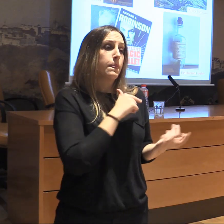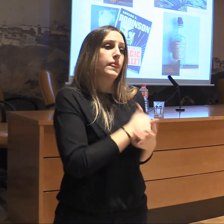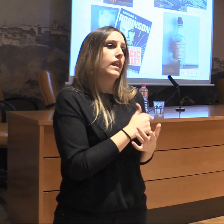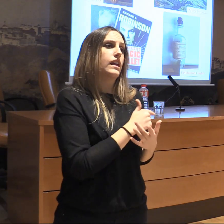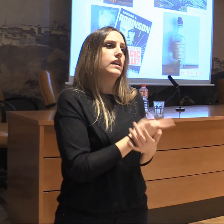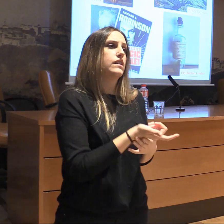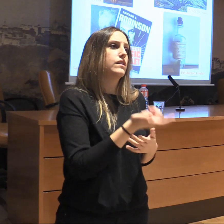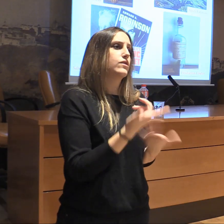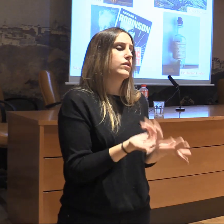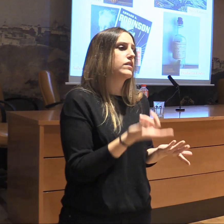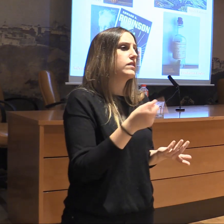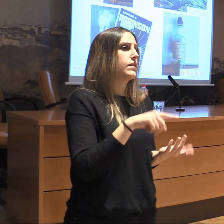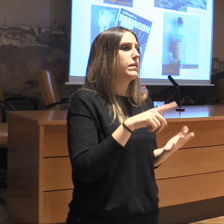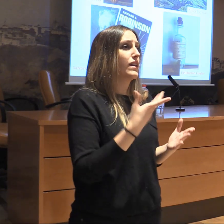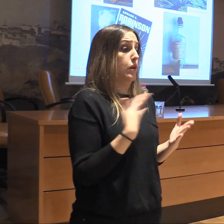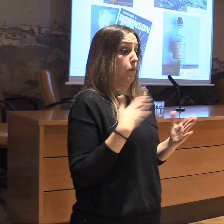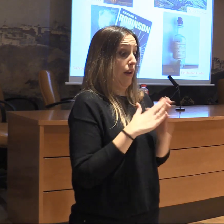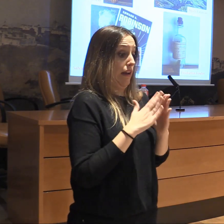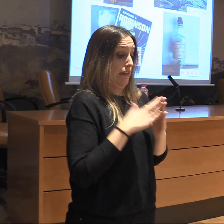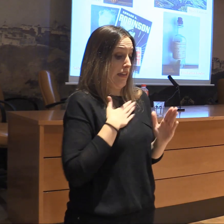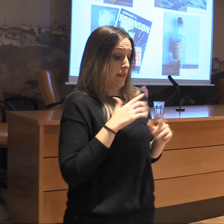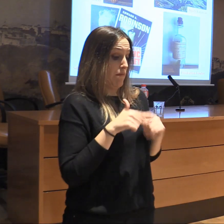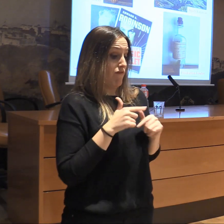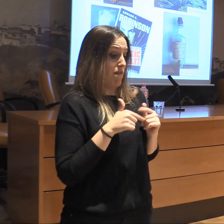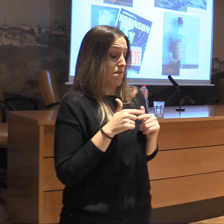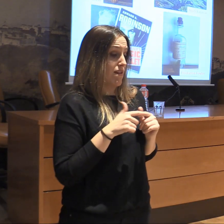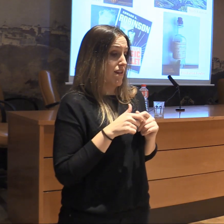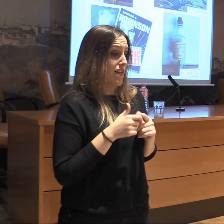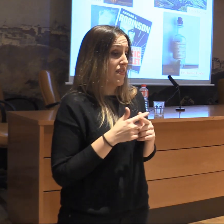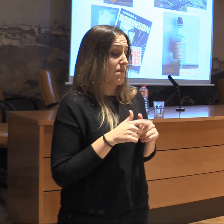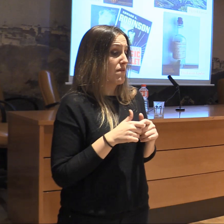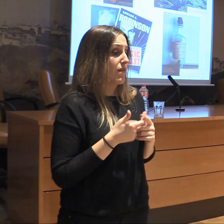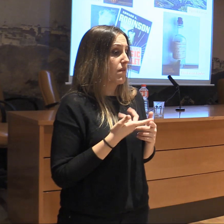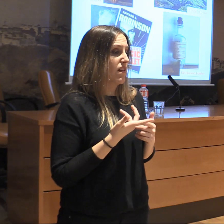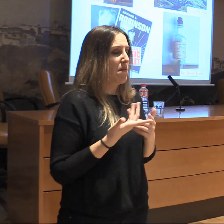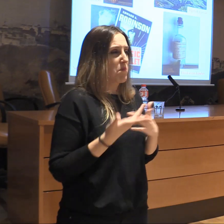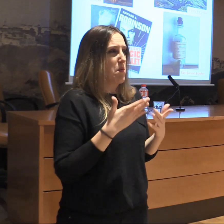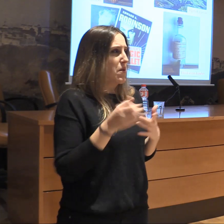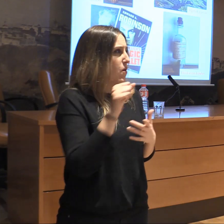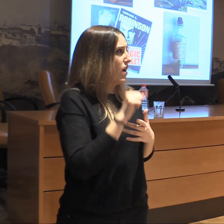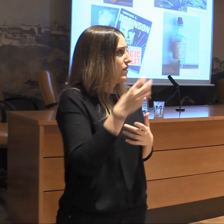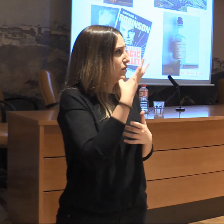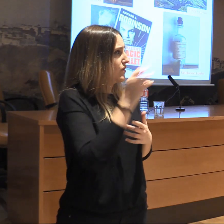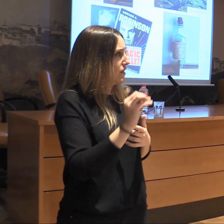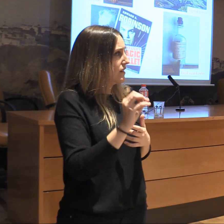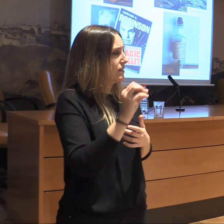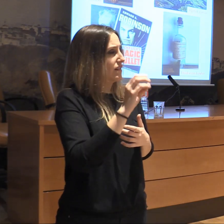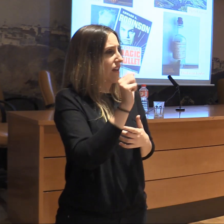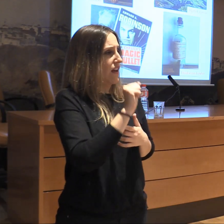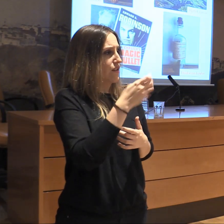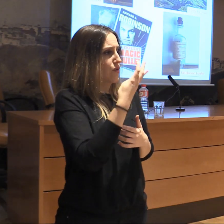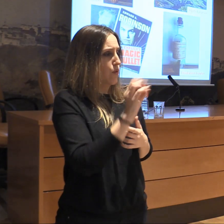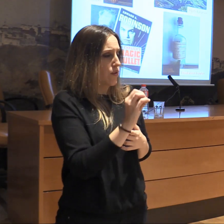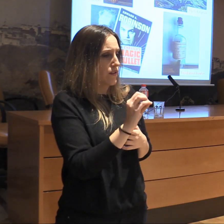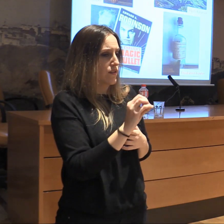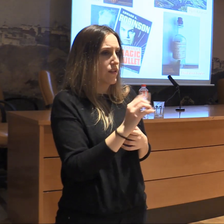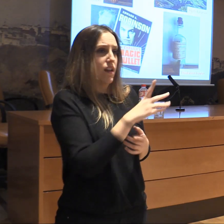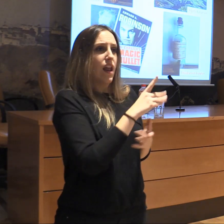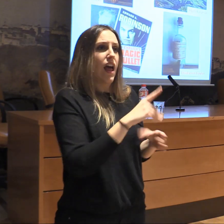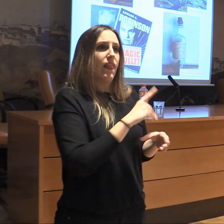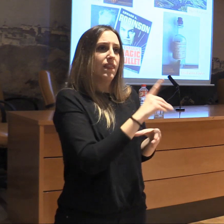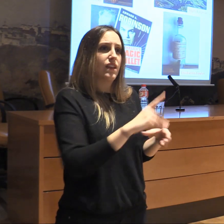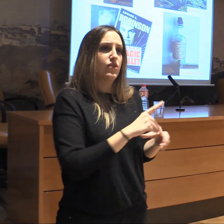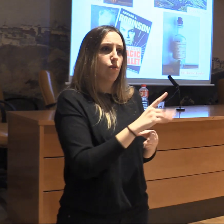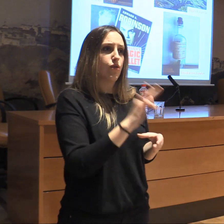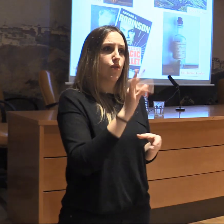estaba también en una casa de mi familia, posiblemente sea de los años 30 o 40. Es la disolución Fowler,